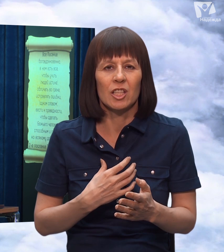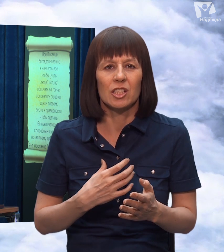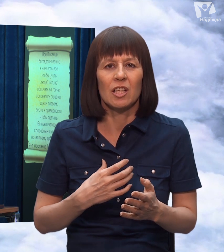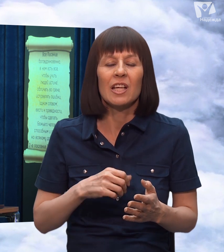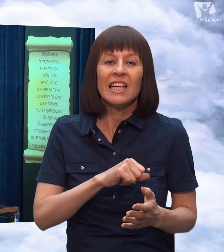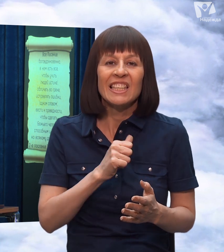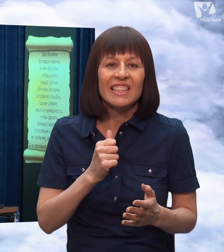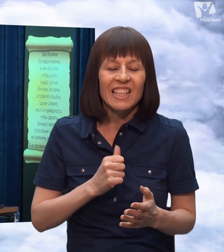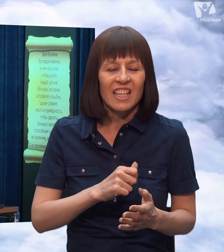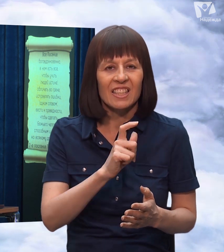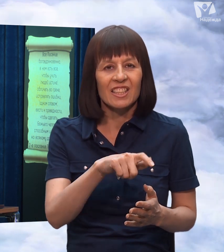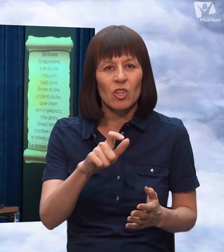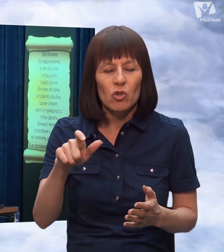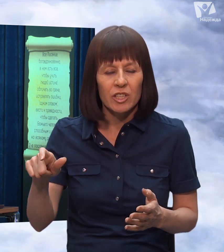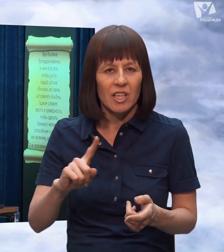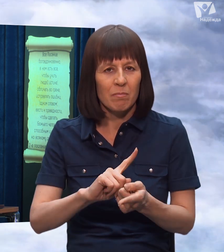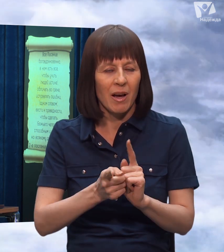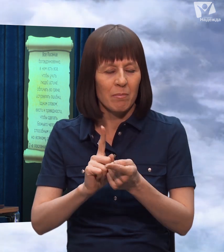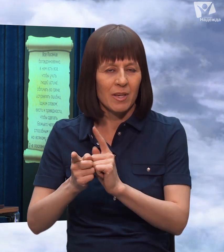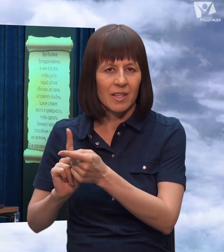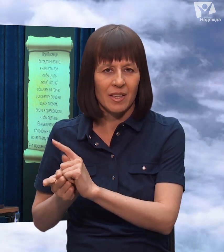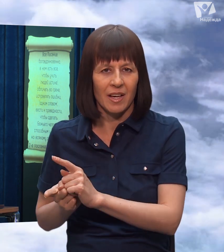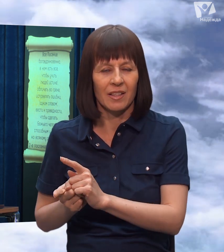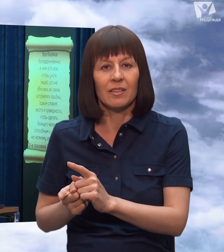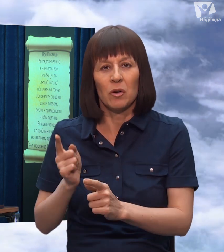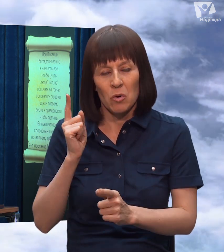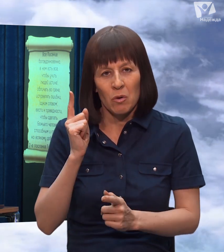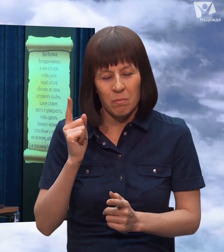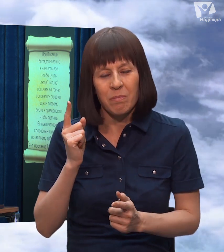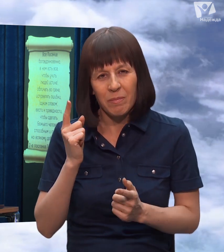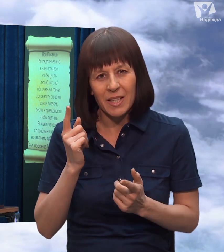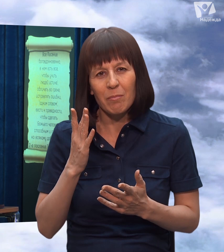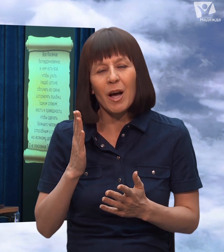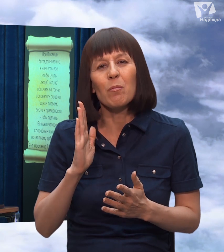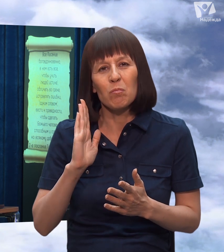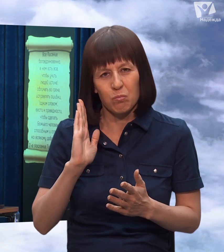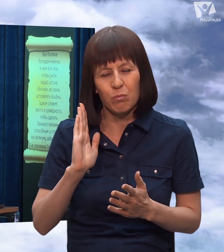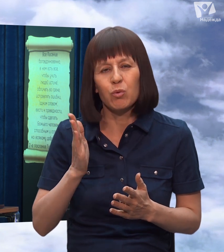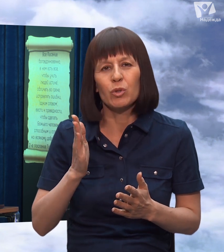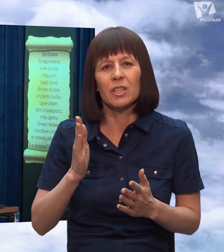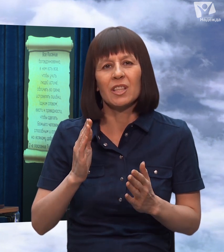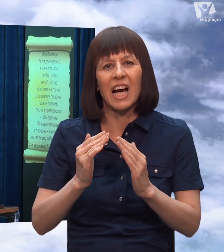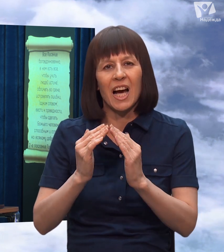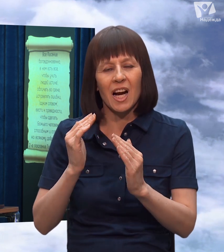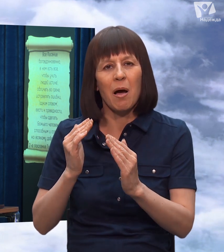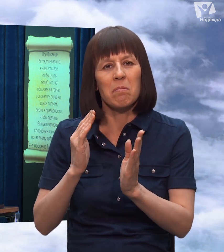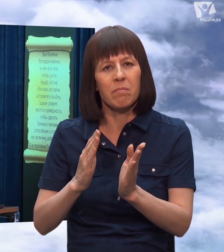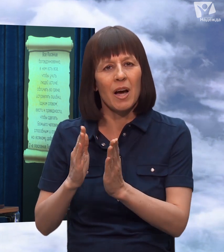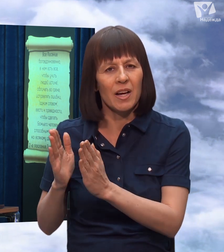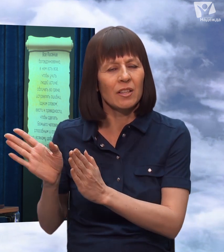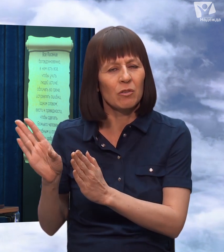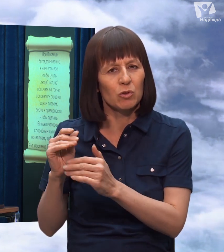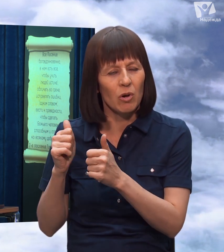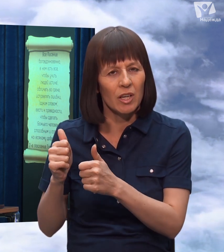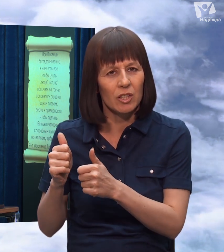это самая тяжелая потому что это все если начнет функционировать но чтобы вернуть народ к святости здесь нужны